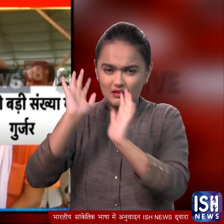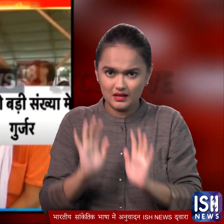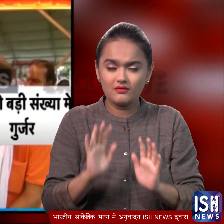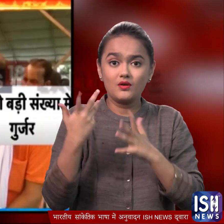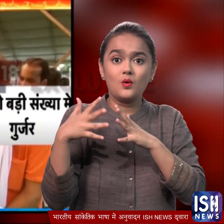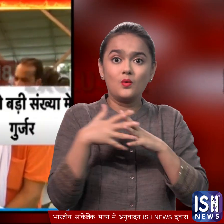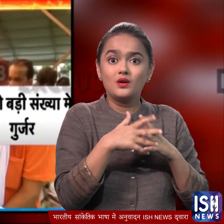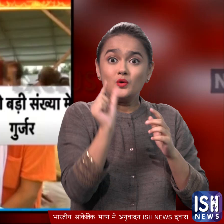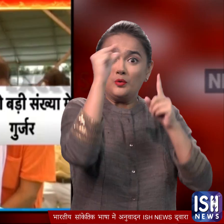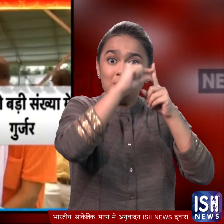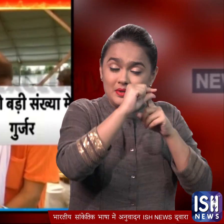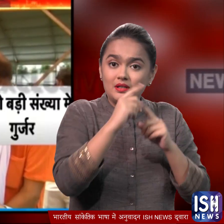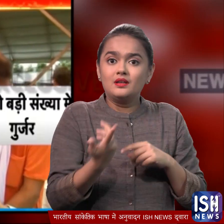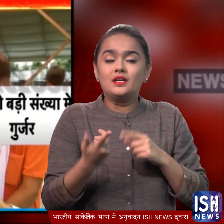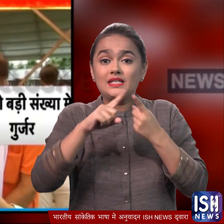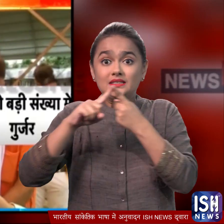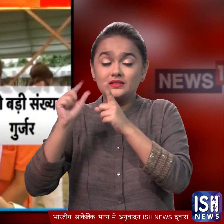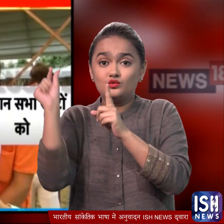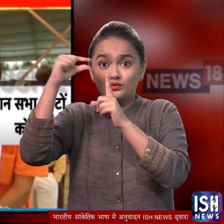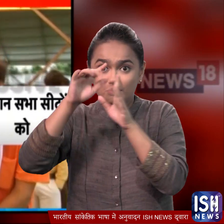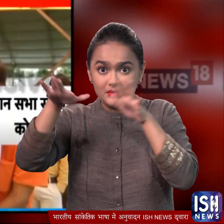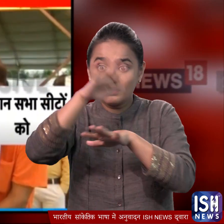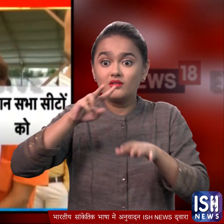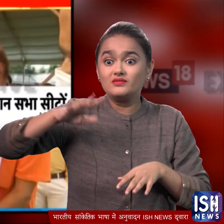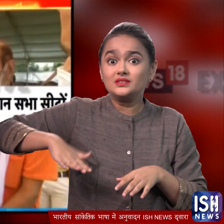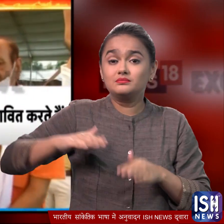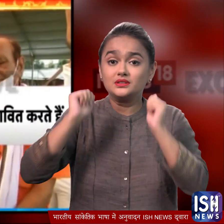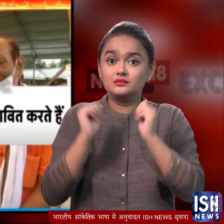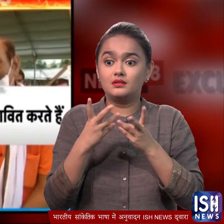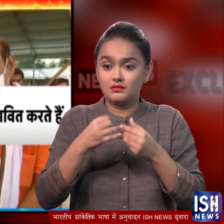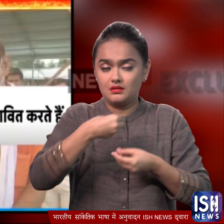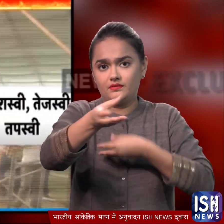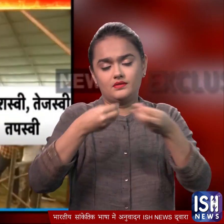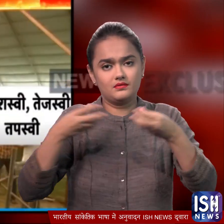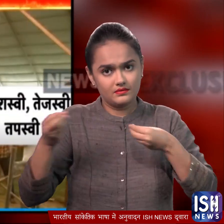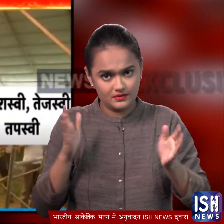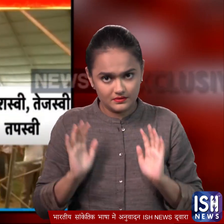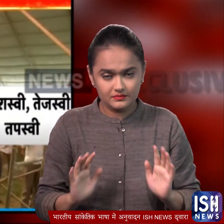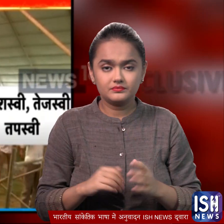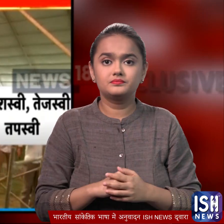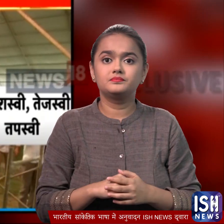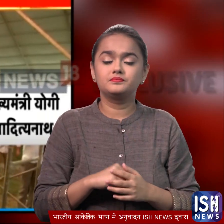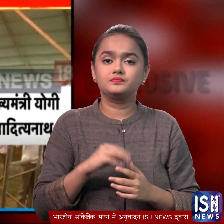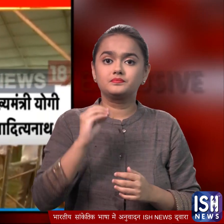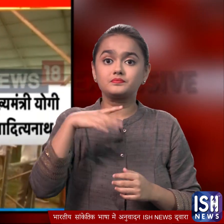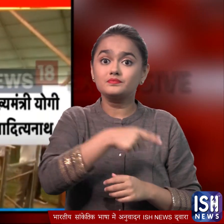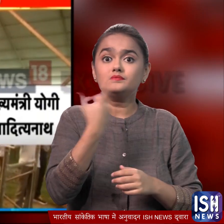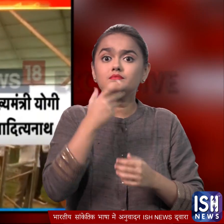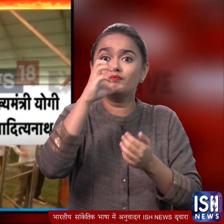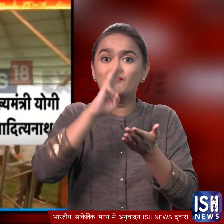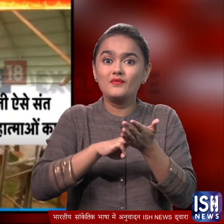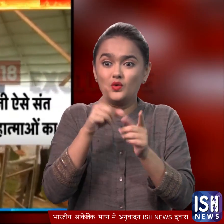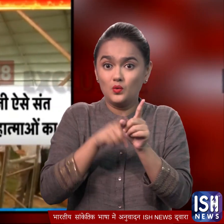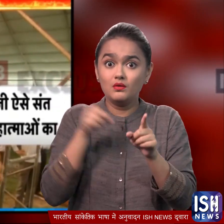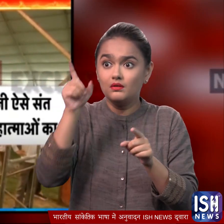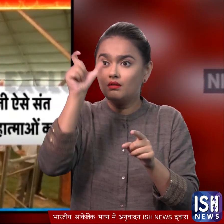में काफी बड़ी संख्या में गुर्जर विधानसभा सीटों को प्रभावित करते हैं। लोग यशस्वी, तेजस्वी और तपस्वी मुख्यमंत्री योगी